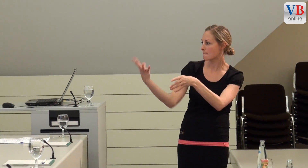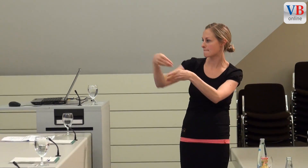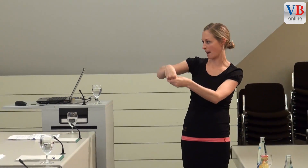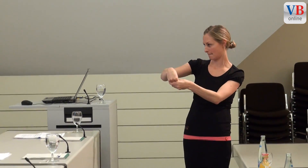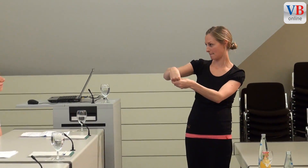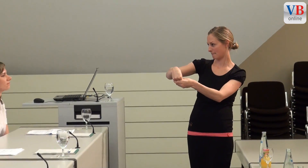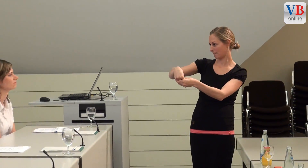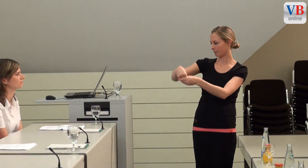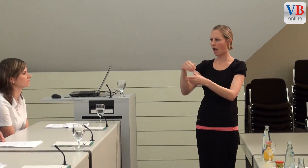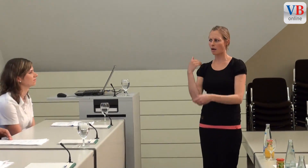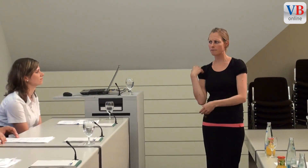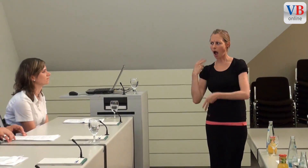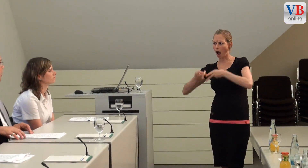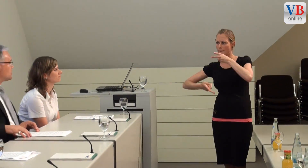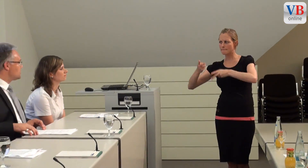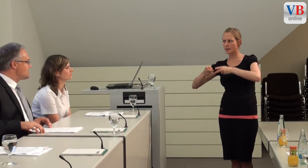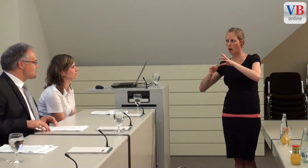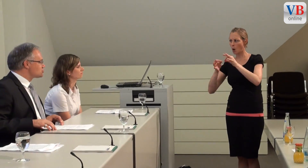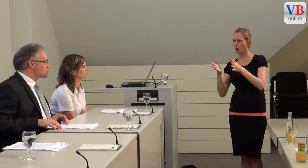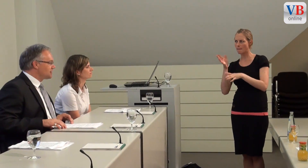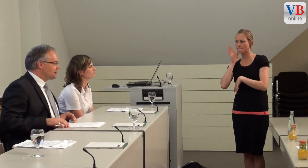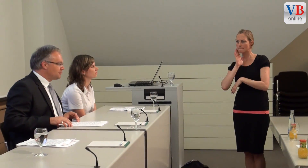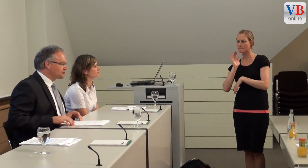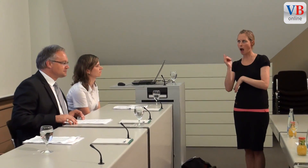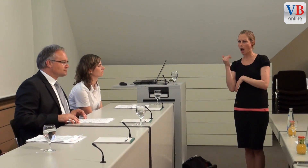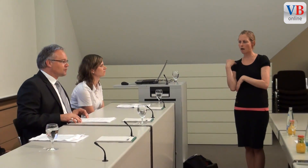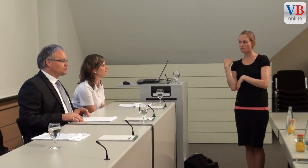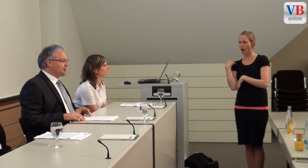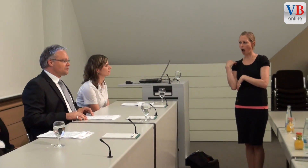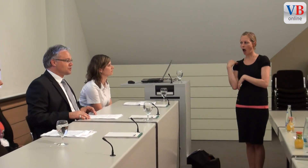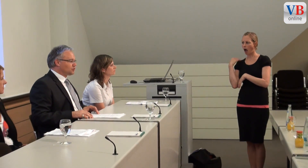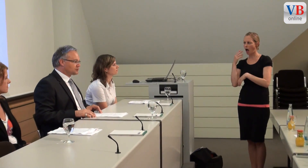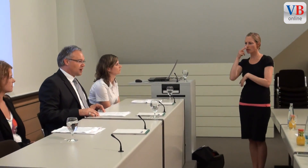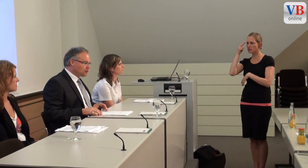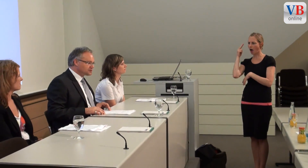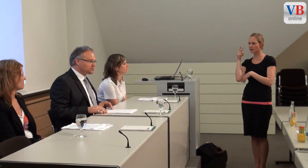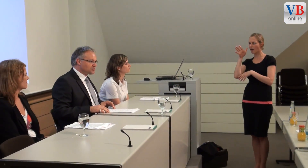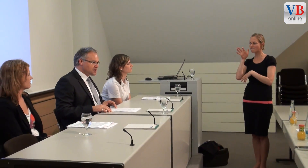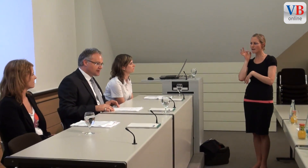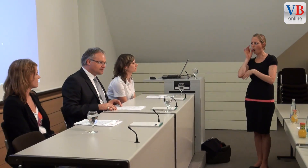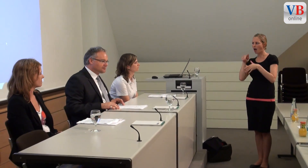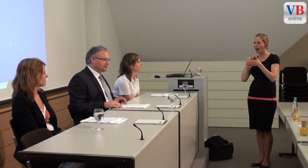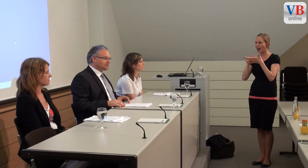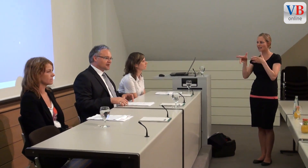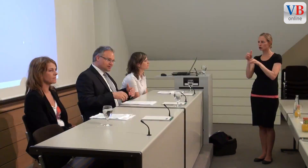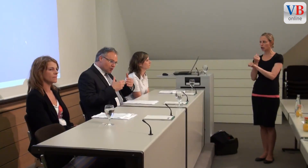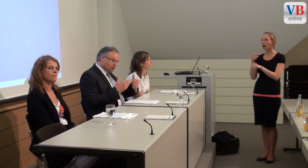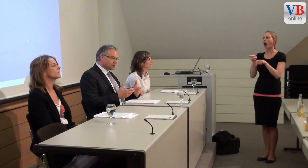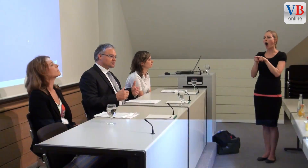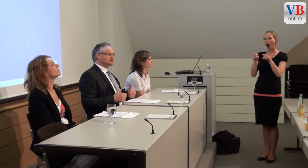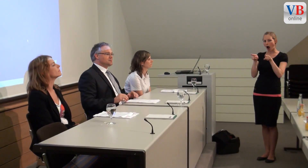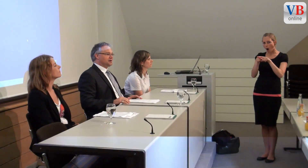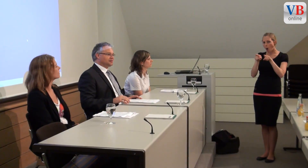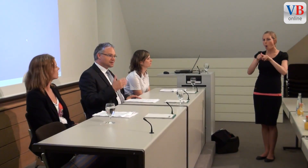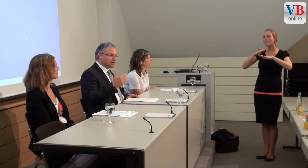sehr emotional und mich freut es, dass wir da glaube ich etwas sehr Gutes haben können, noch vorstellen. Chancengleichheit fällt ja auch in Ihr Ressort. Haben Sie